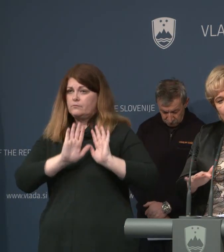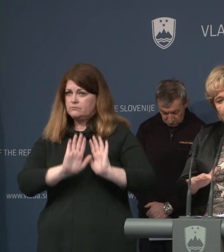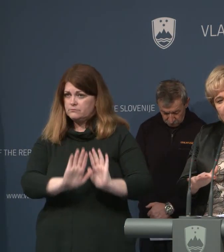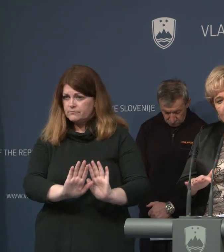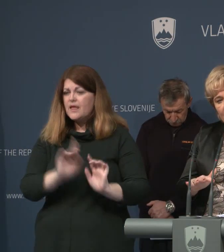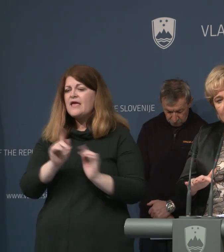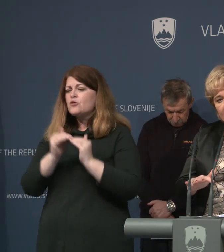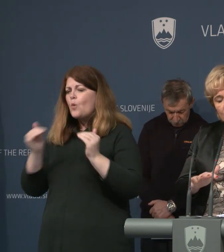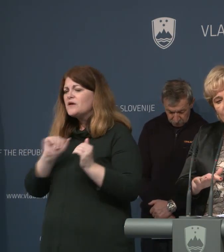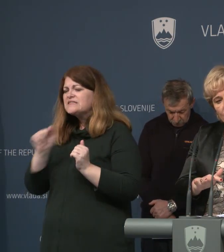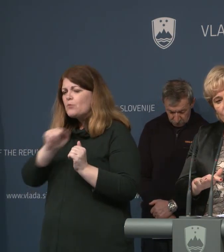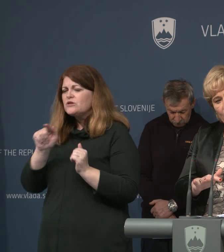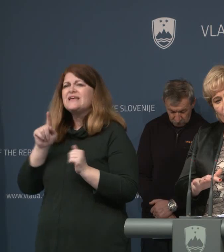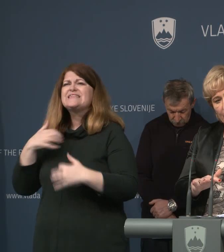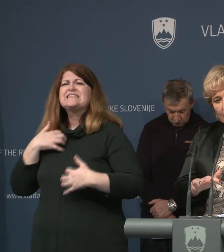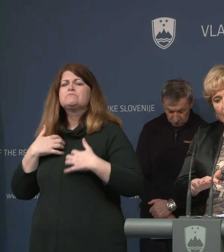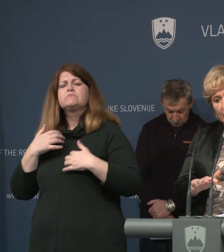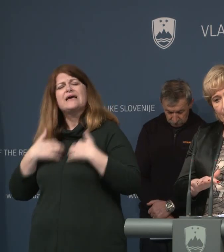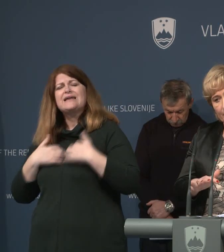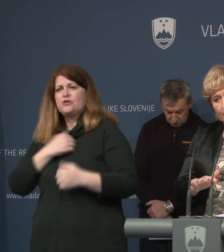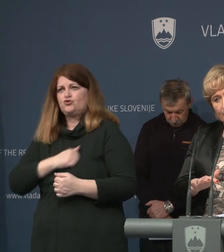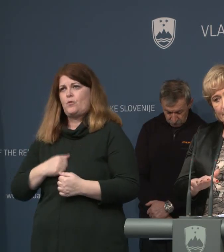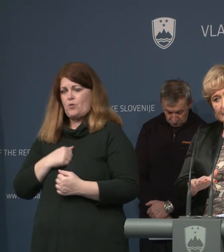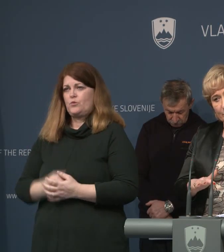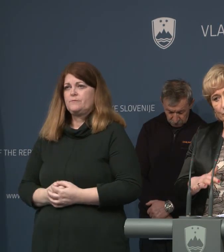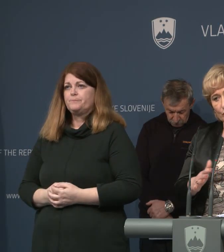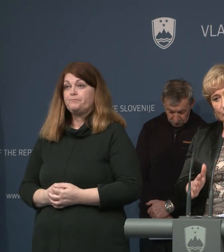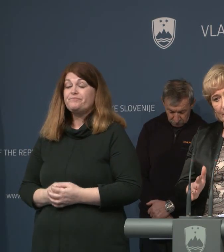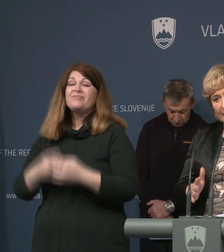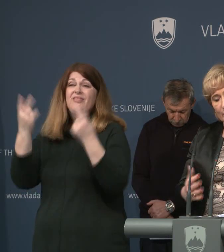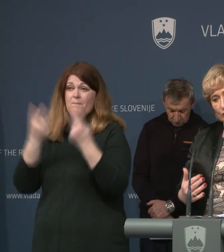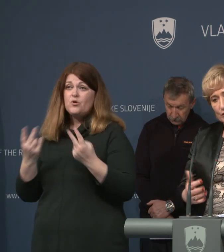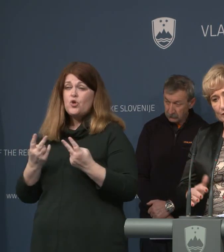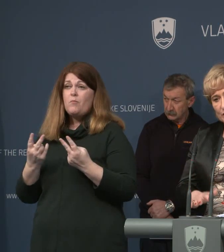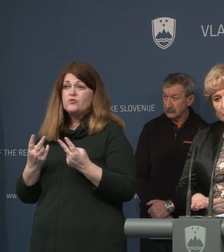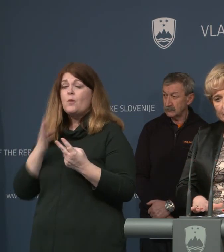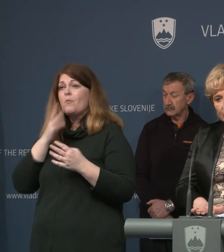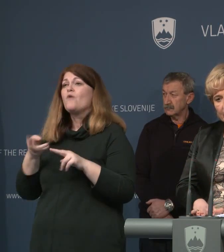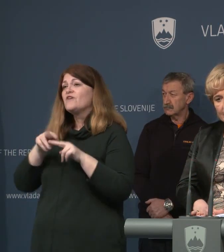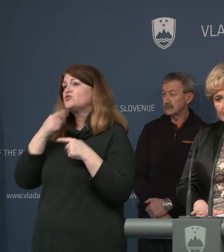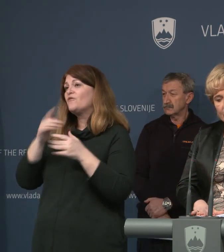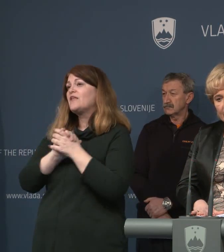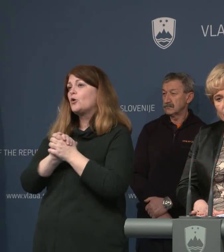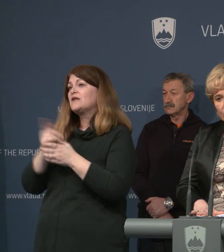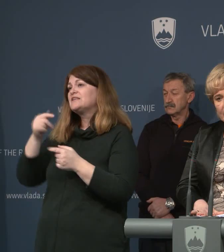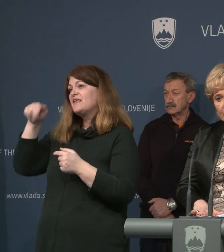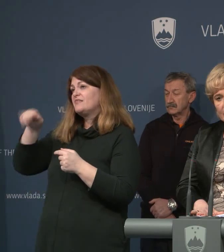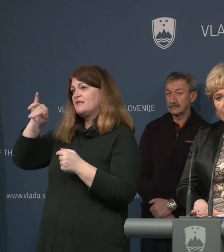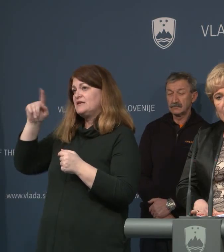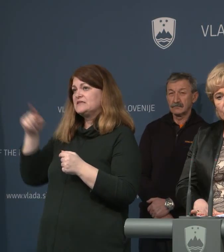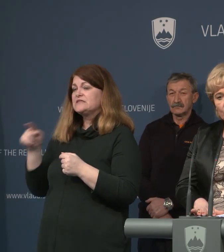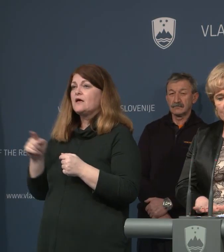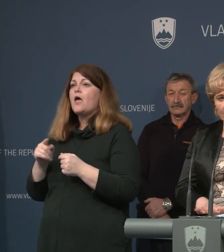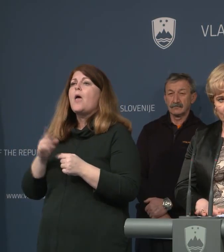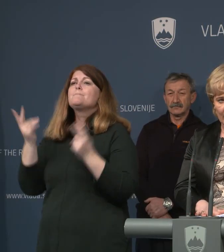omejimo samo na tiste, ki so kritično bolni. Glejte, podobno bi rekla, mogoče bo več povedala kolegica iz Nacionalnega inštituta za javno